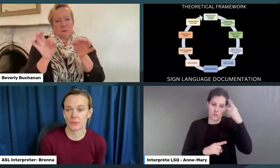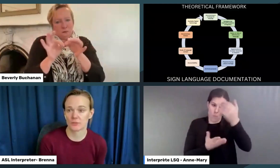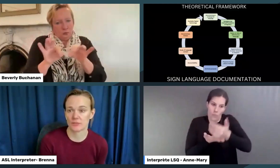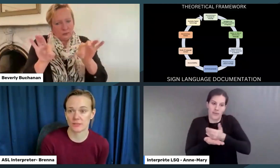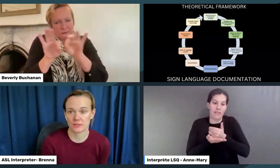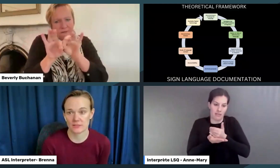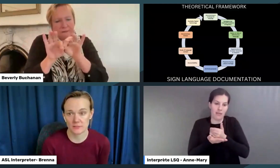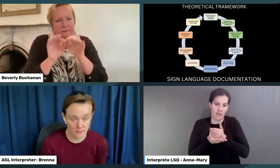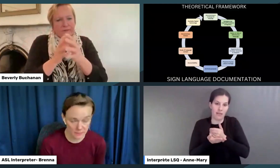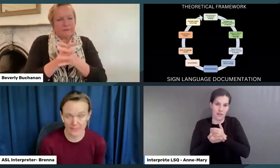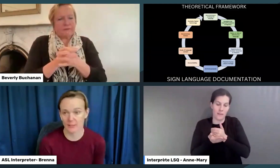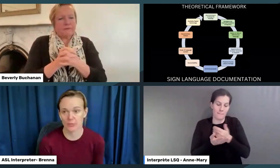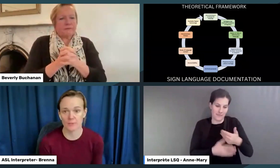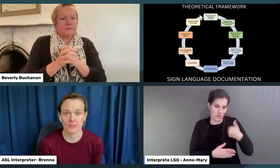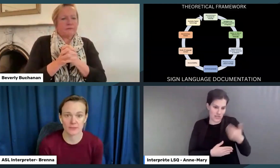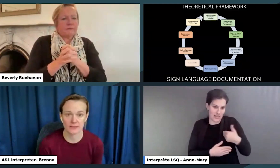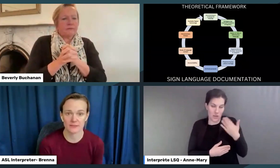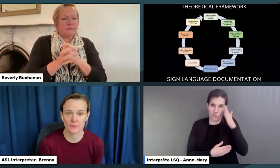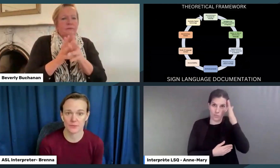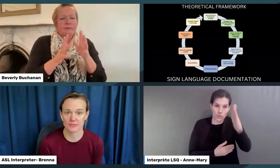Encore une fois, on est surtout